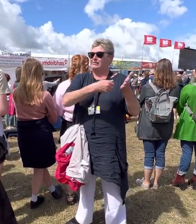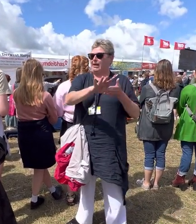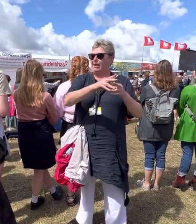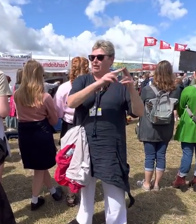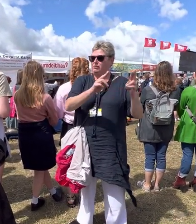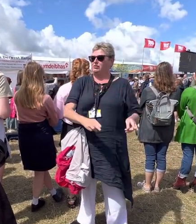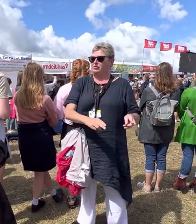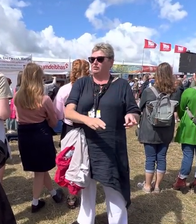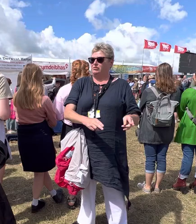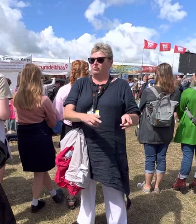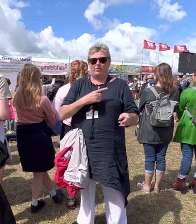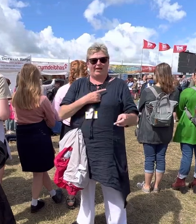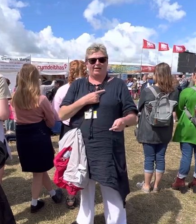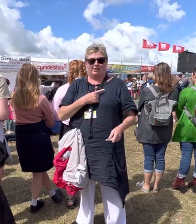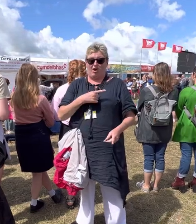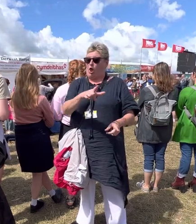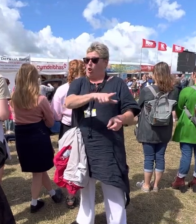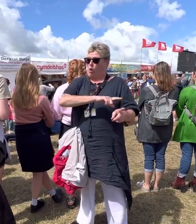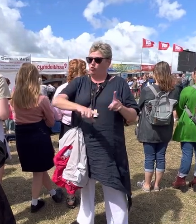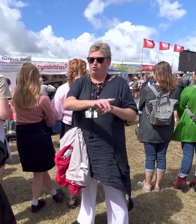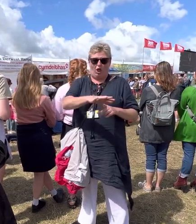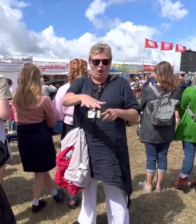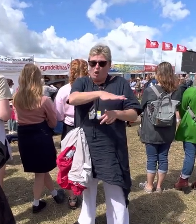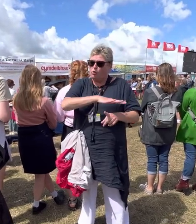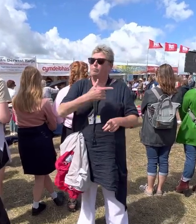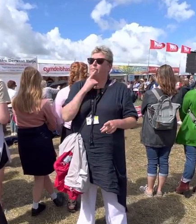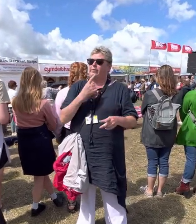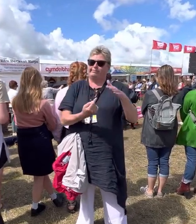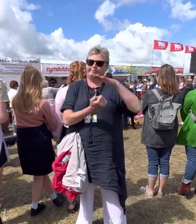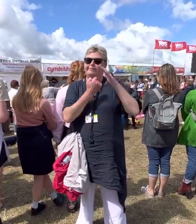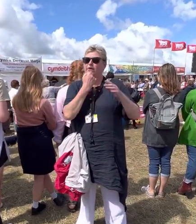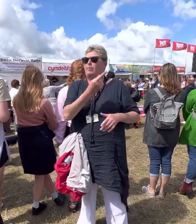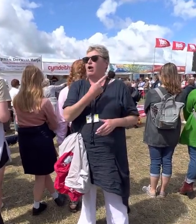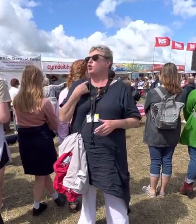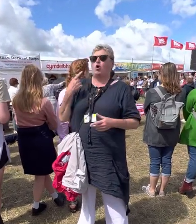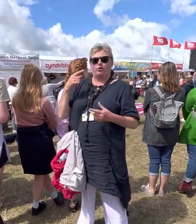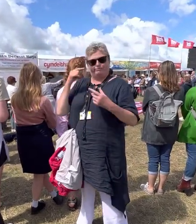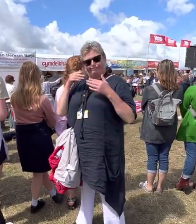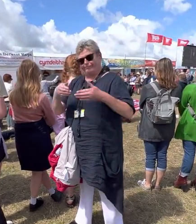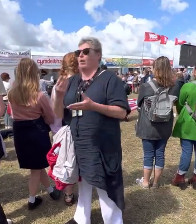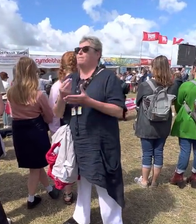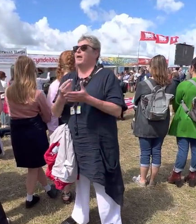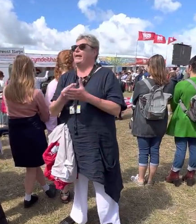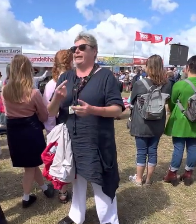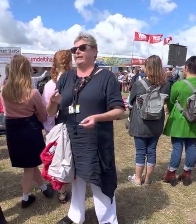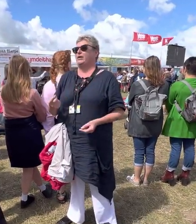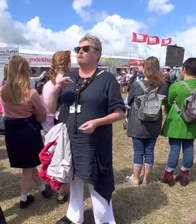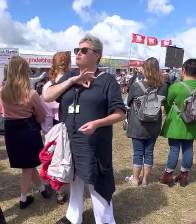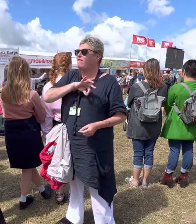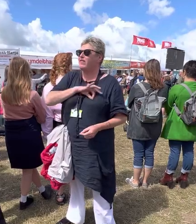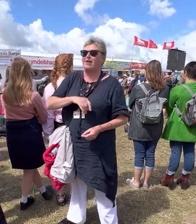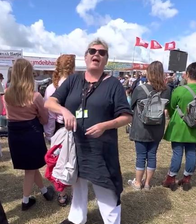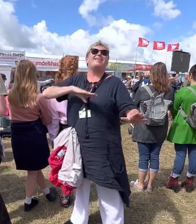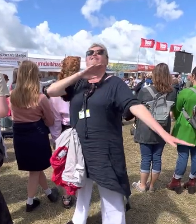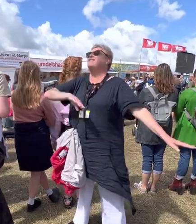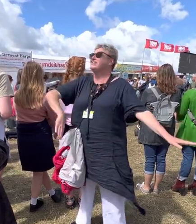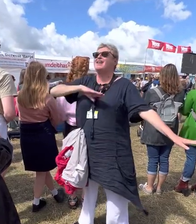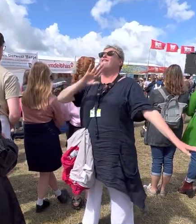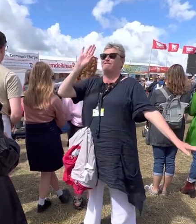o flaen elw, a thrin tai fel cartrefi yn ytrach nag asedau ariannol. Digon yw digon.